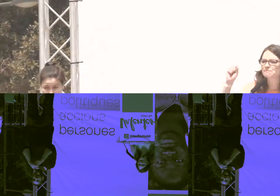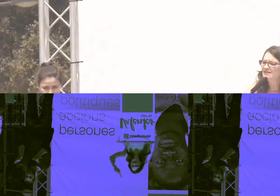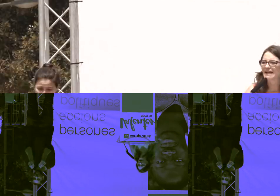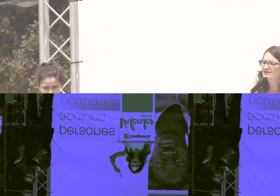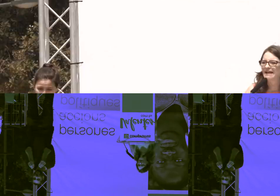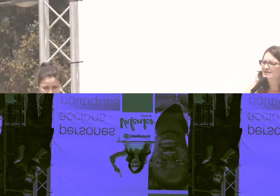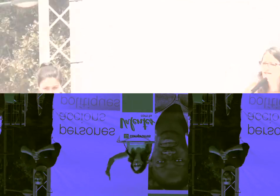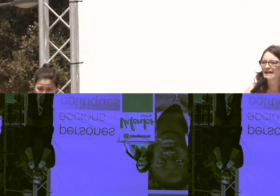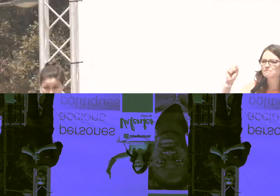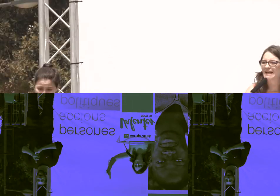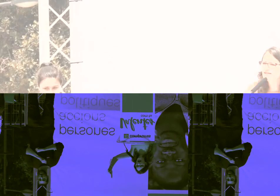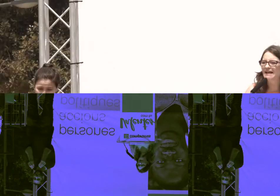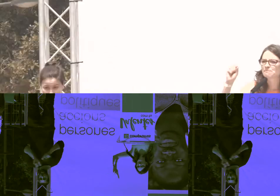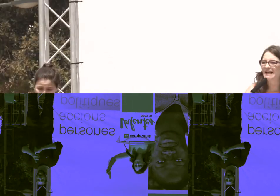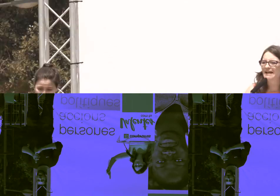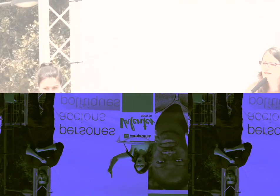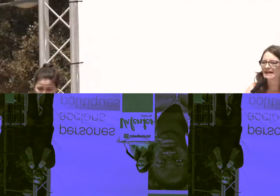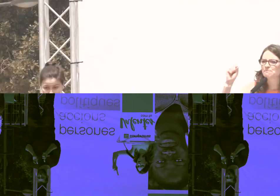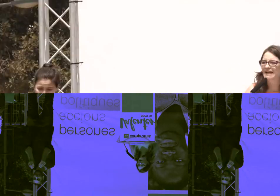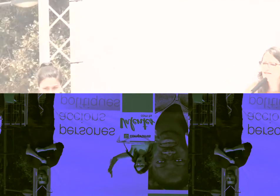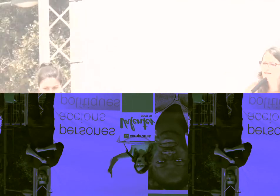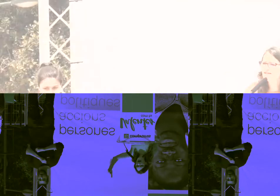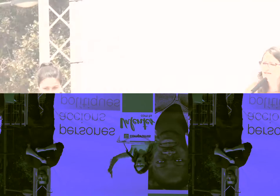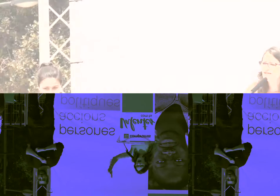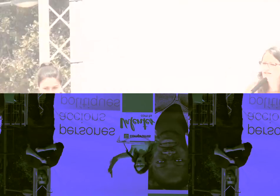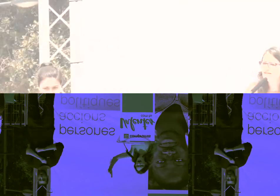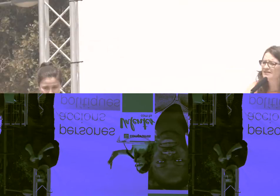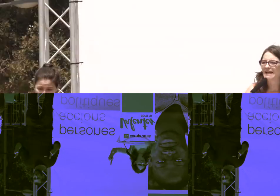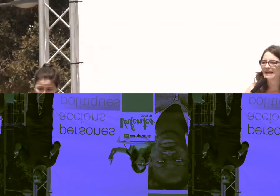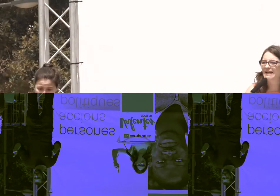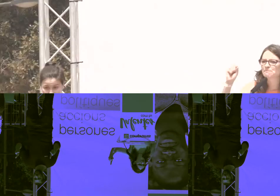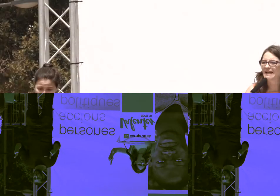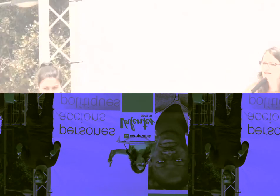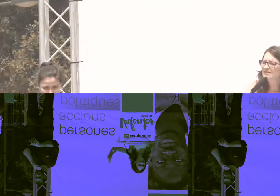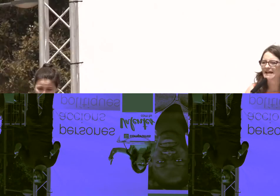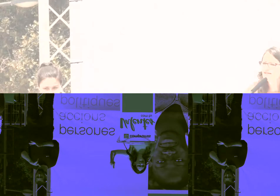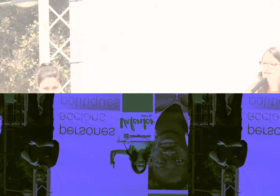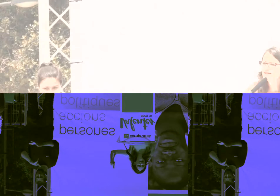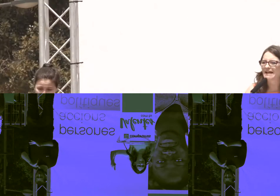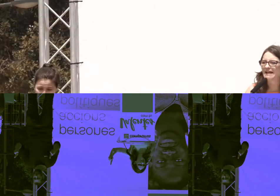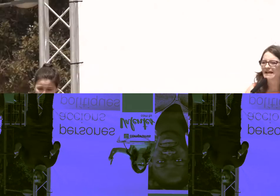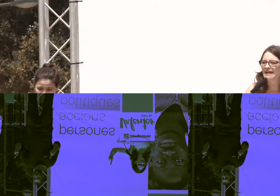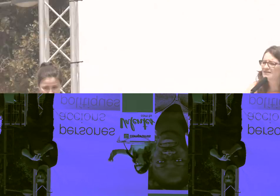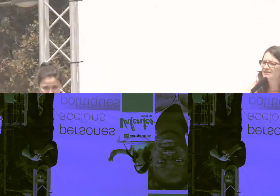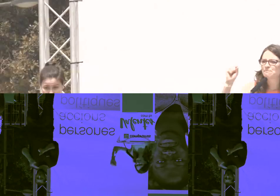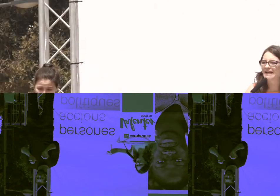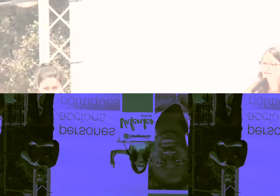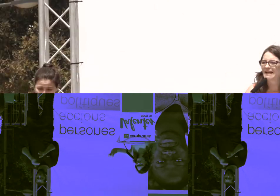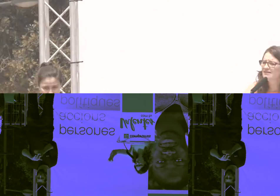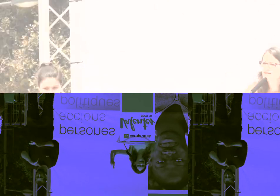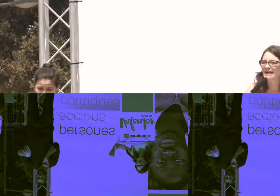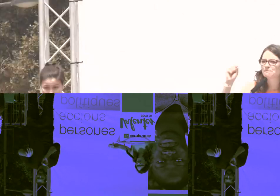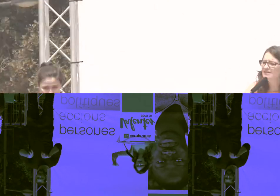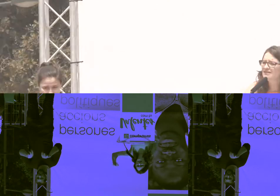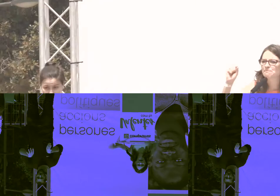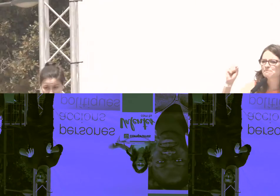ningú a això, eh? Amb els temps que toque, amb el diàleg que toque, però la política de residus d'este país se va posar